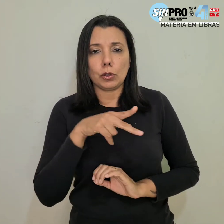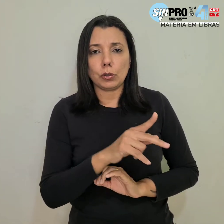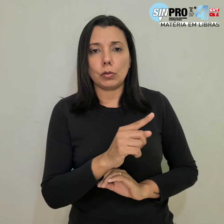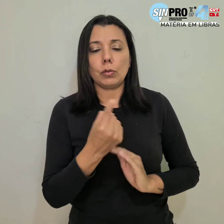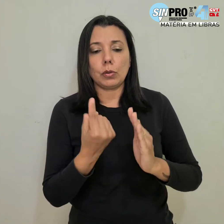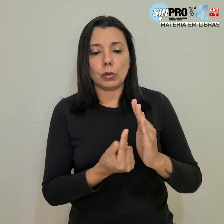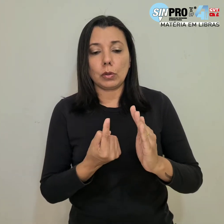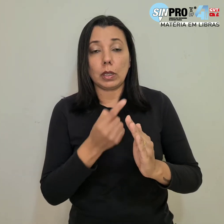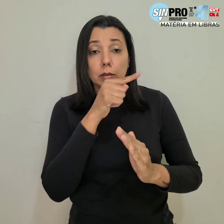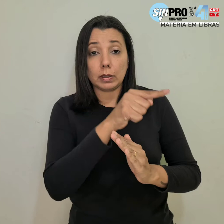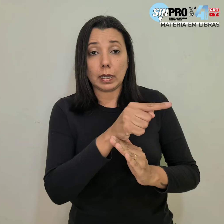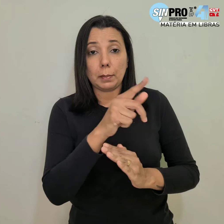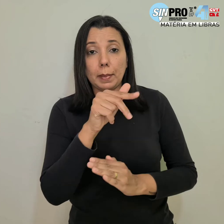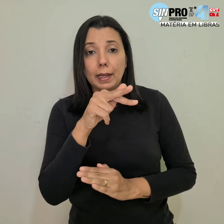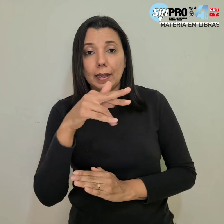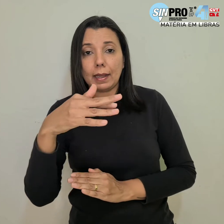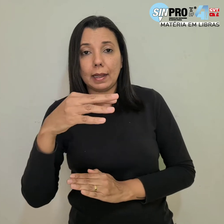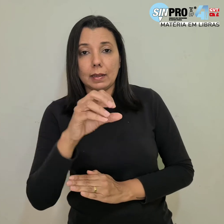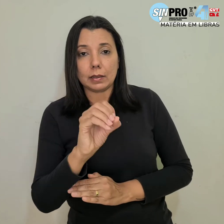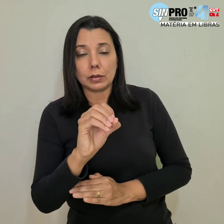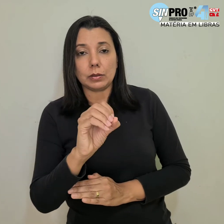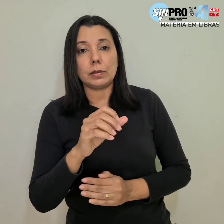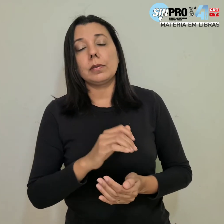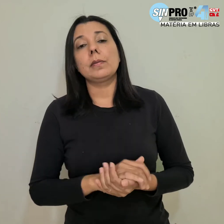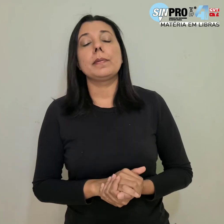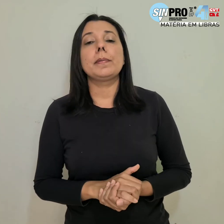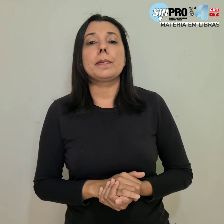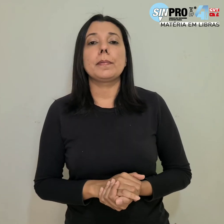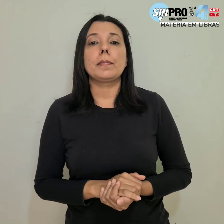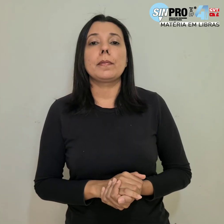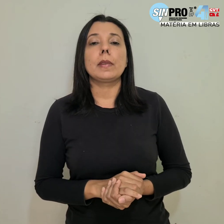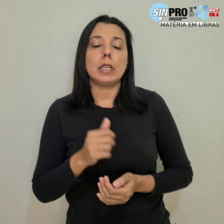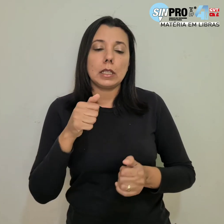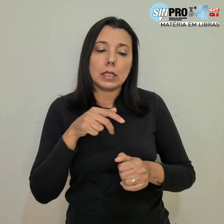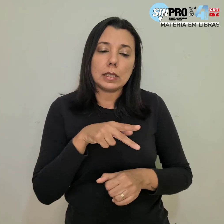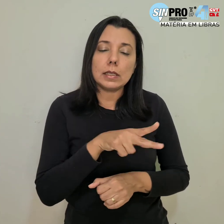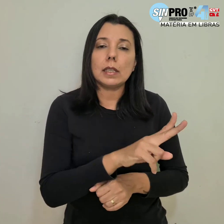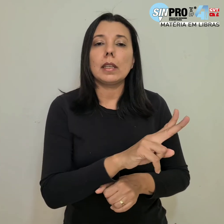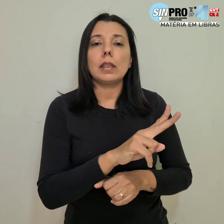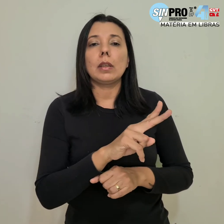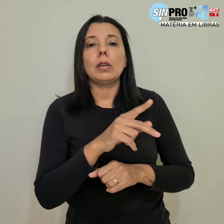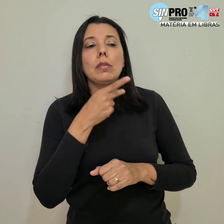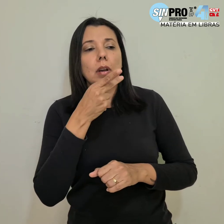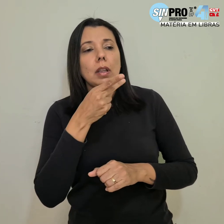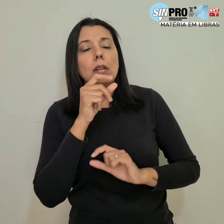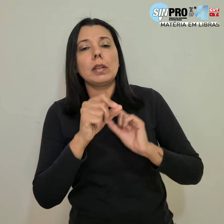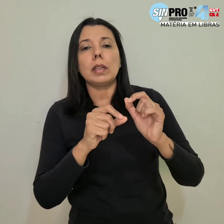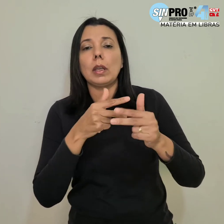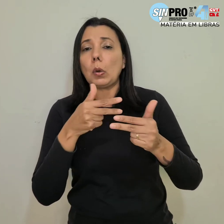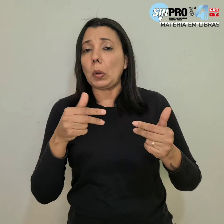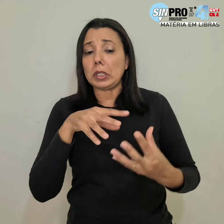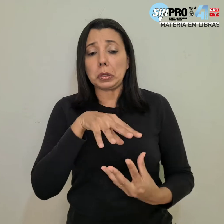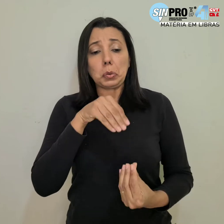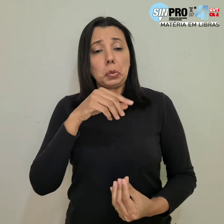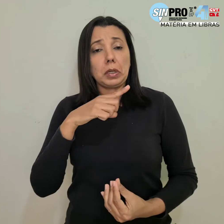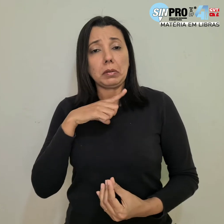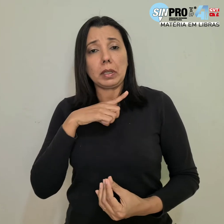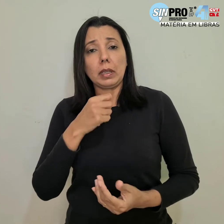manteve-se isolado no Palácio da Alvorada e seguiu propagandeando efeitos curativos da